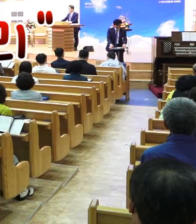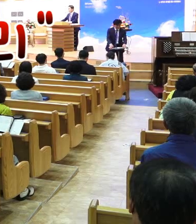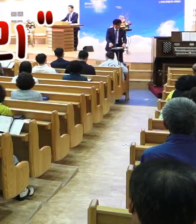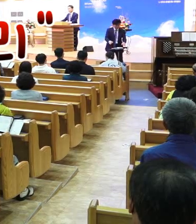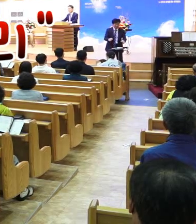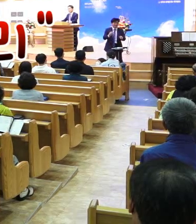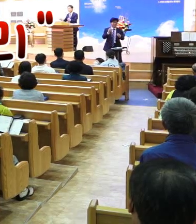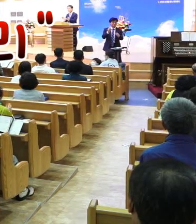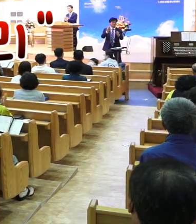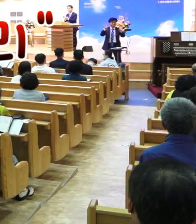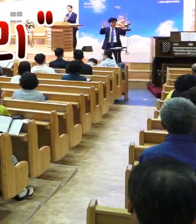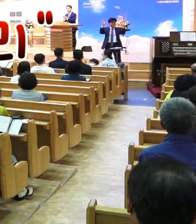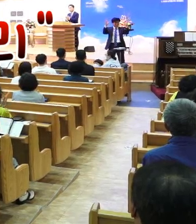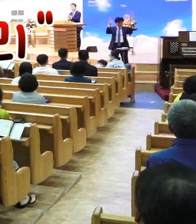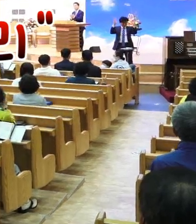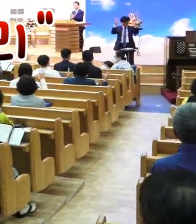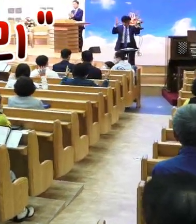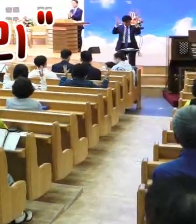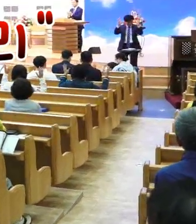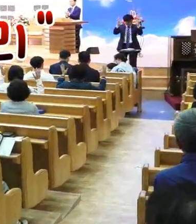하나님께 영광의 박수를 감사하겠습니다.